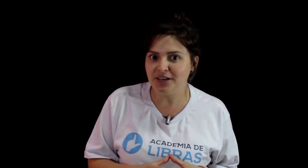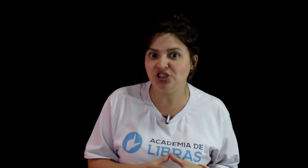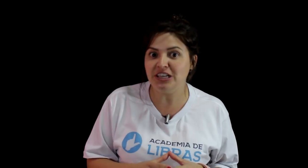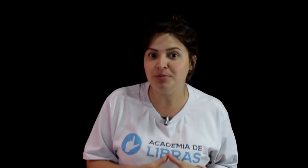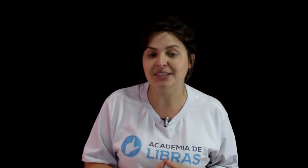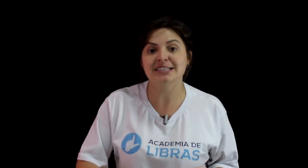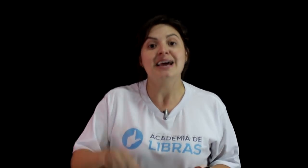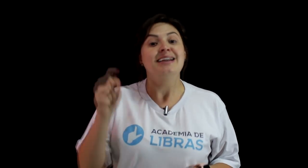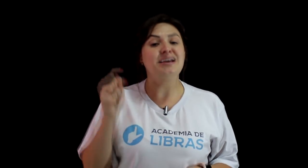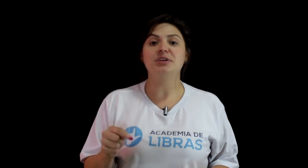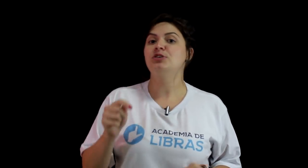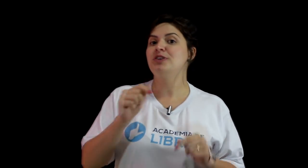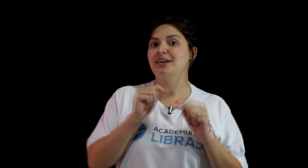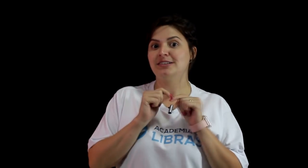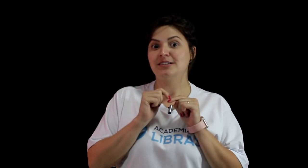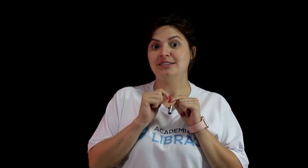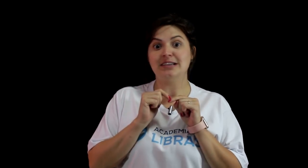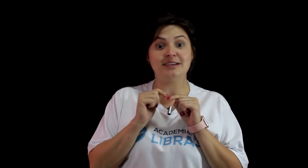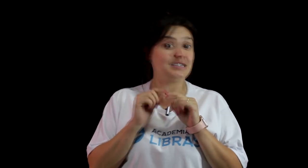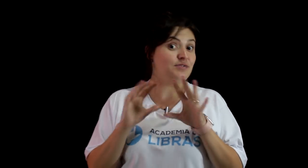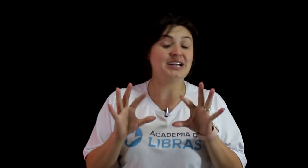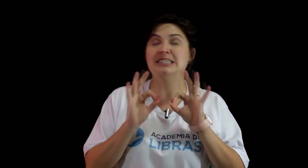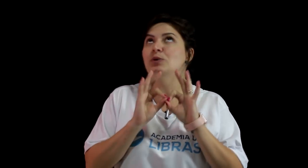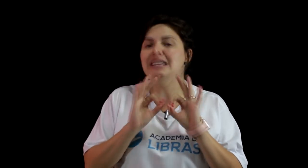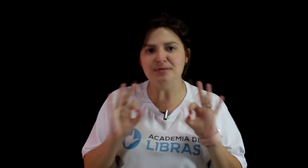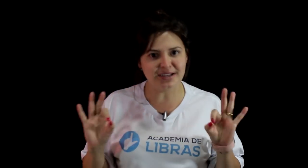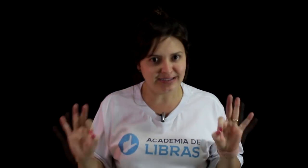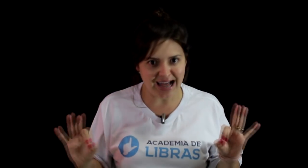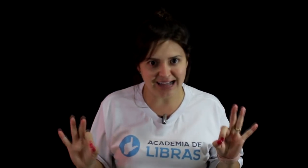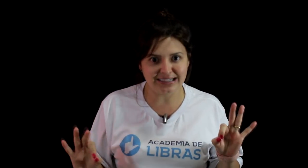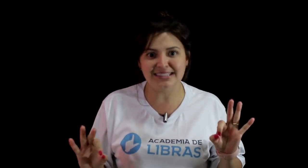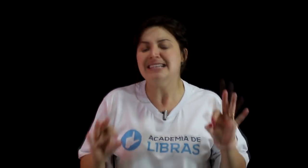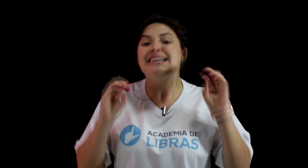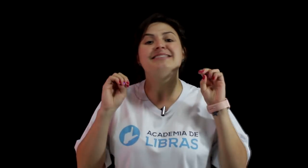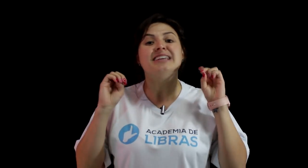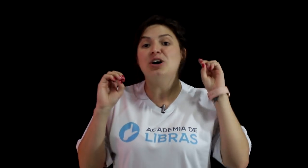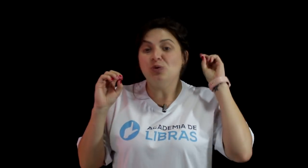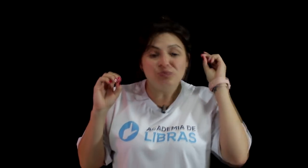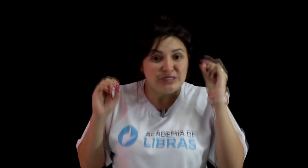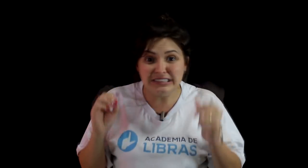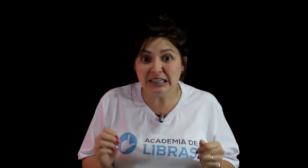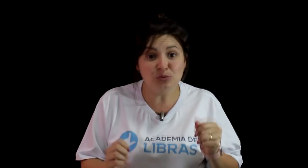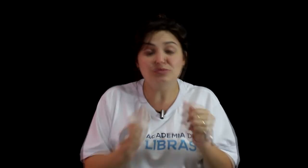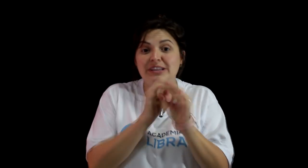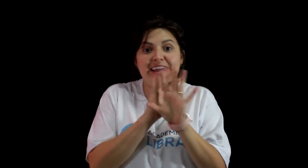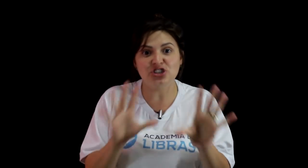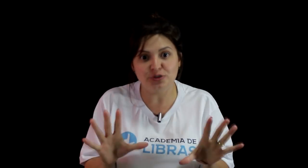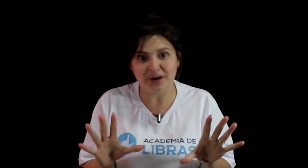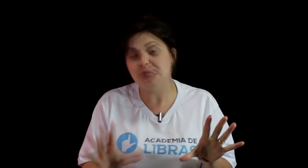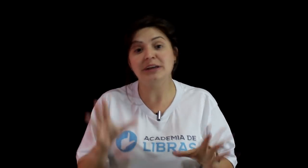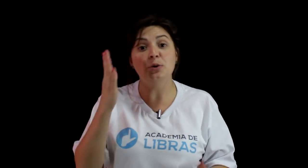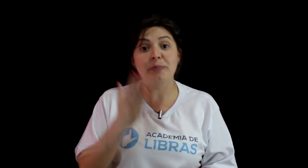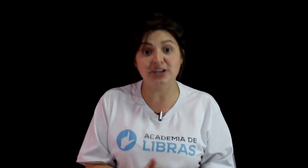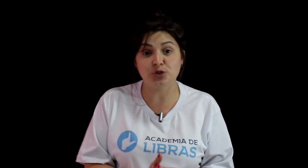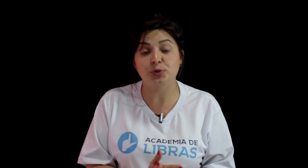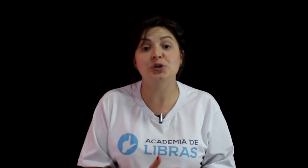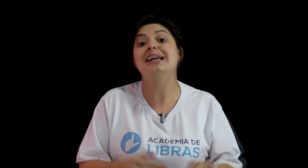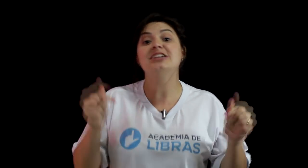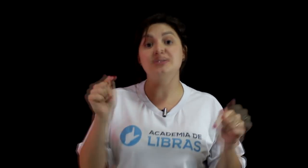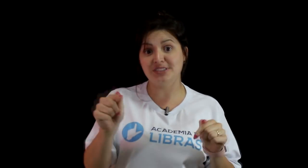de Libras. Lembrando que essas vagas são limitadas, então não deixe de participar, não perde essa oportunidade. Se você